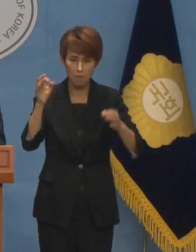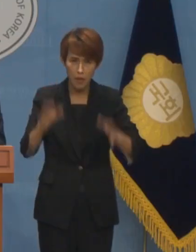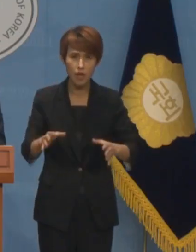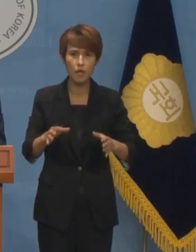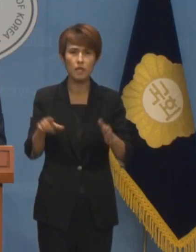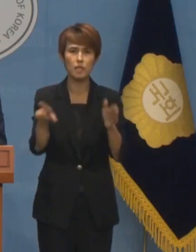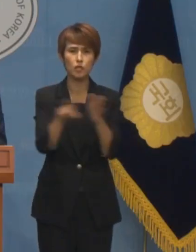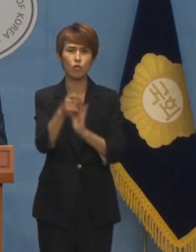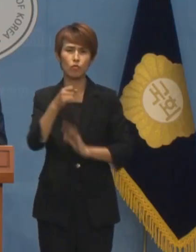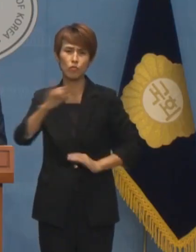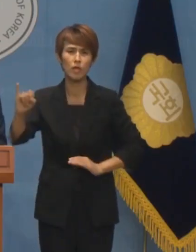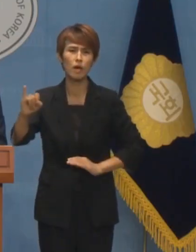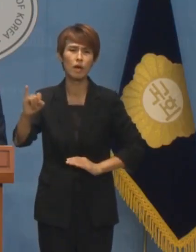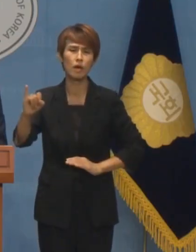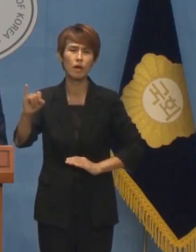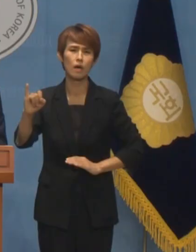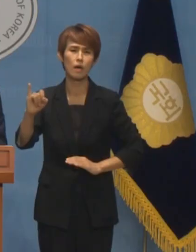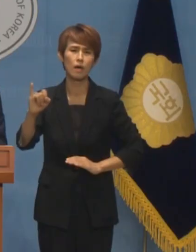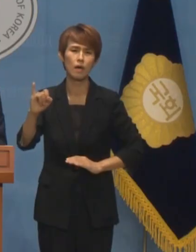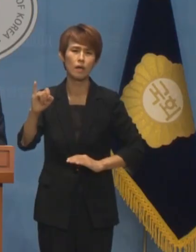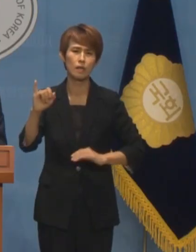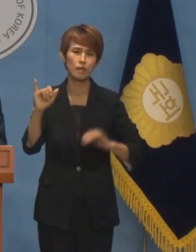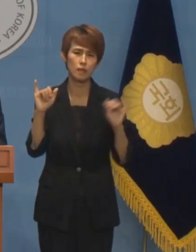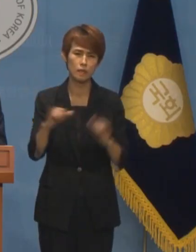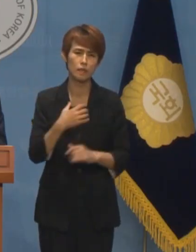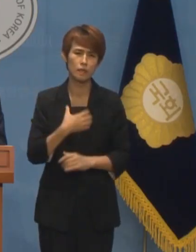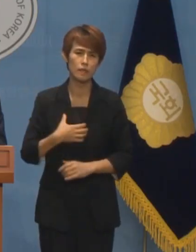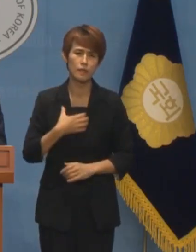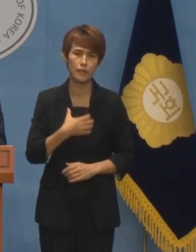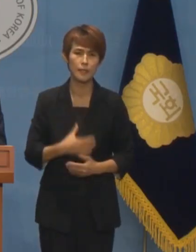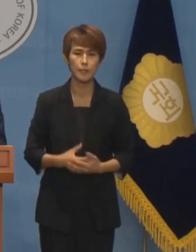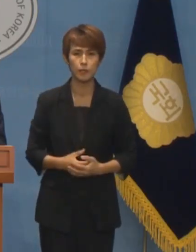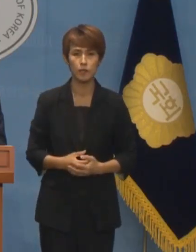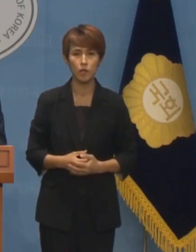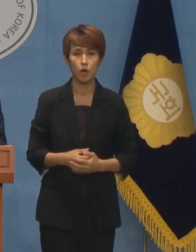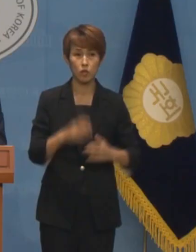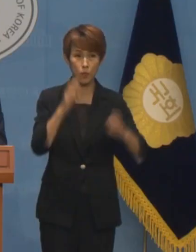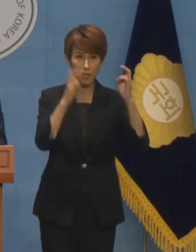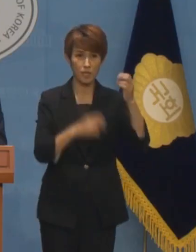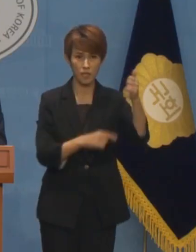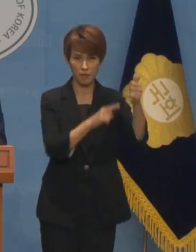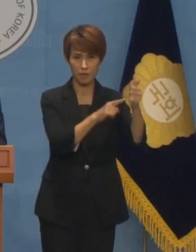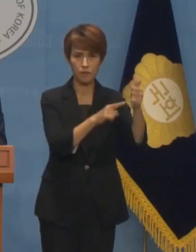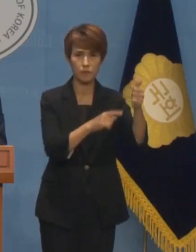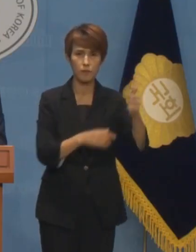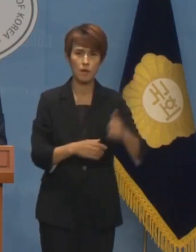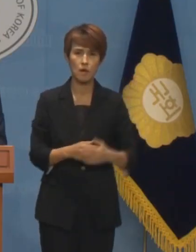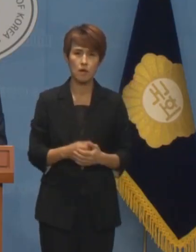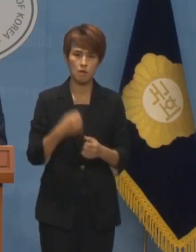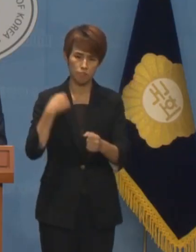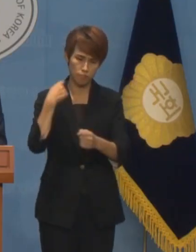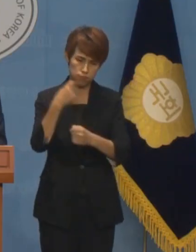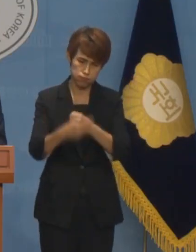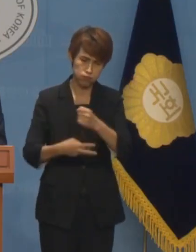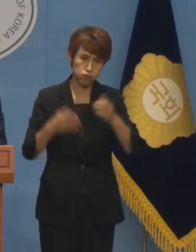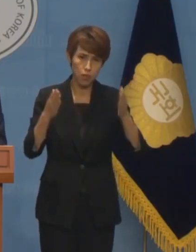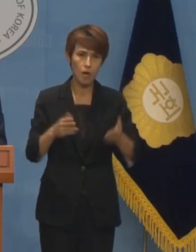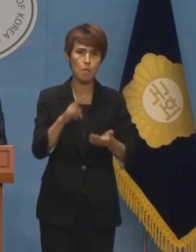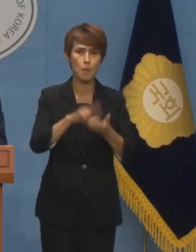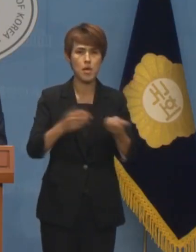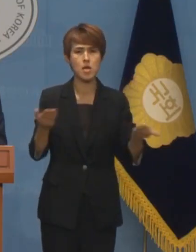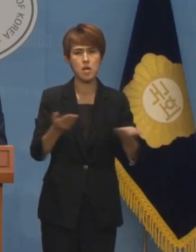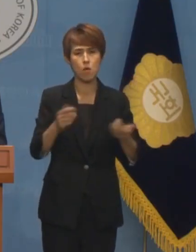생겼다 라며 목소리를 높였고, 또 다른 업체 대표는 수십 년 판매업에